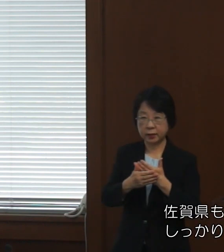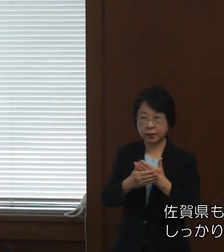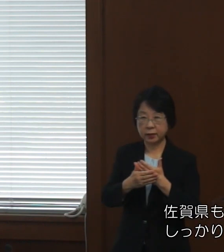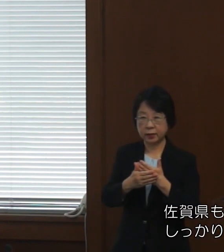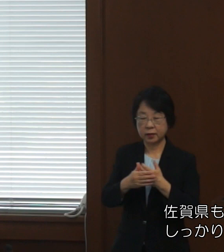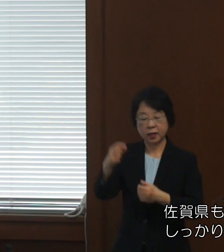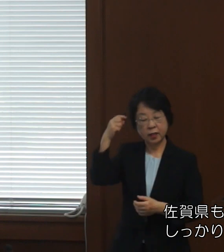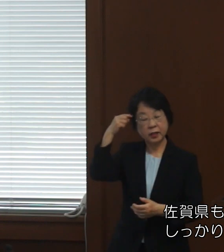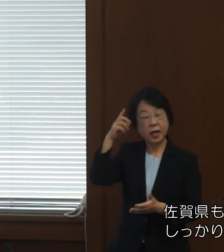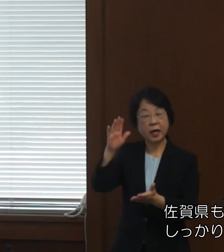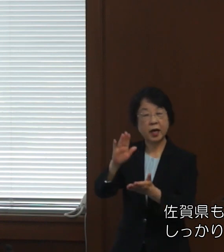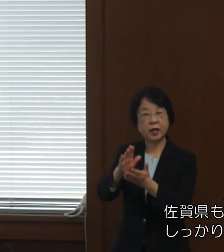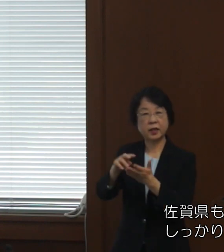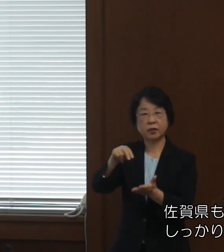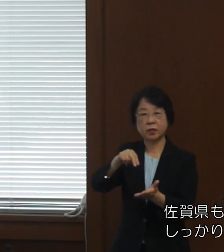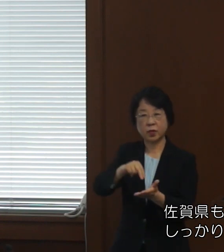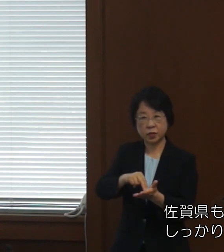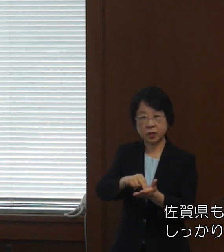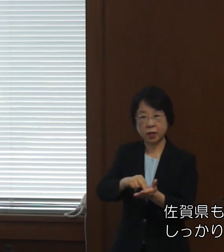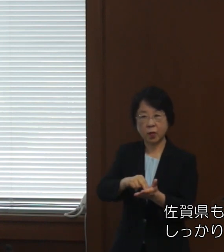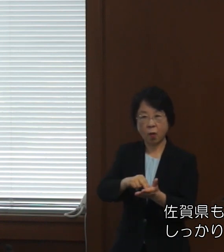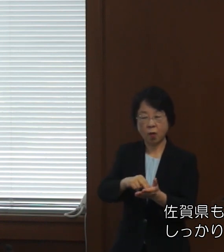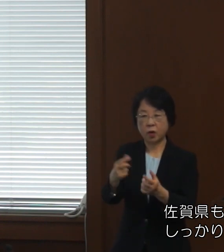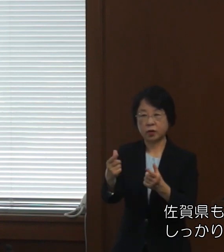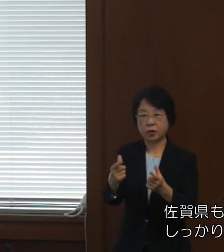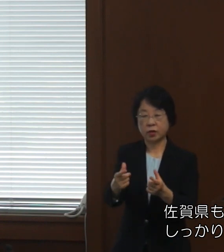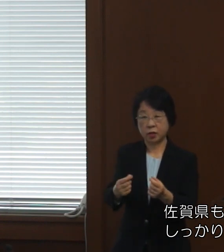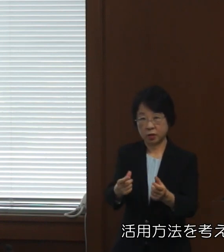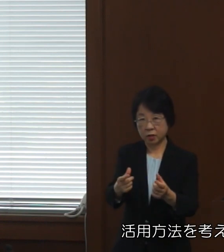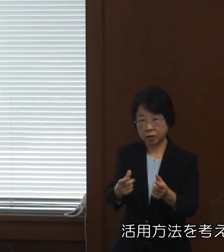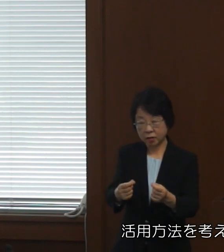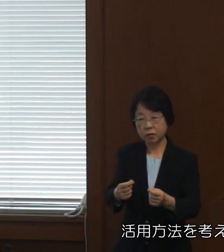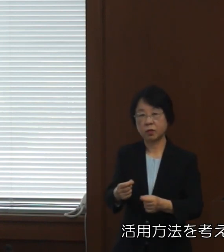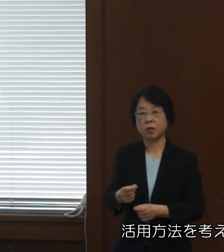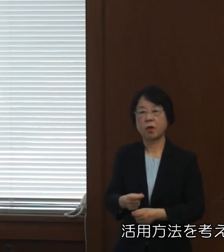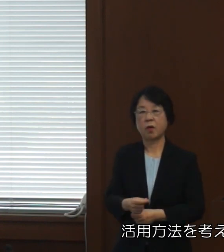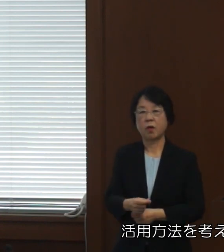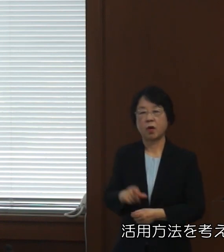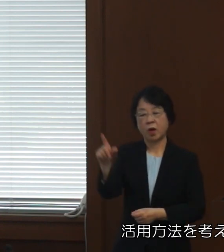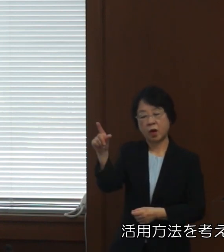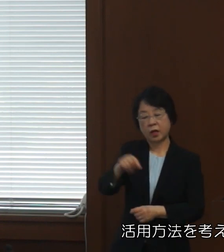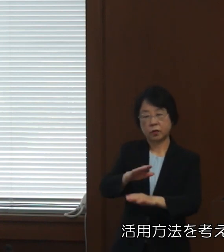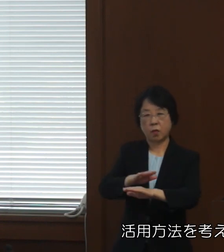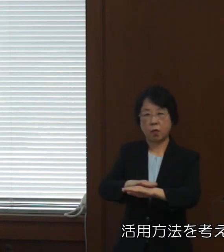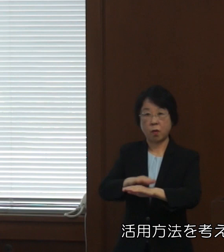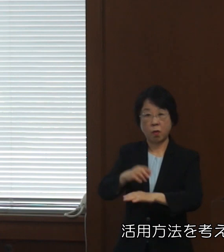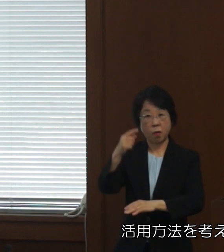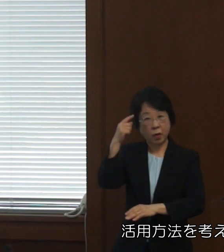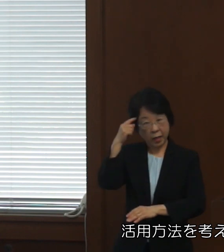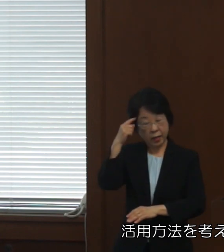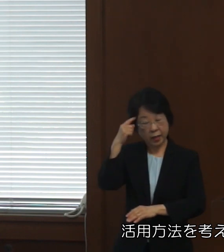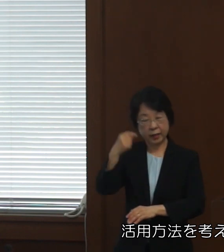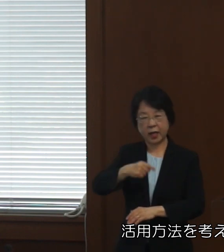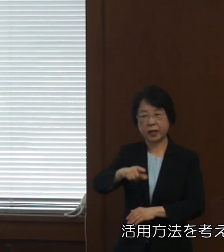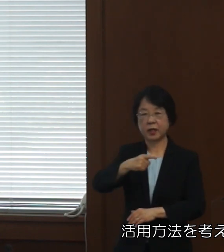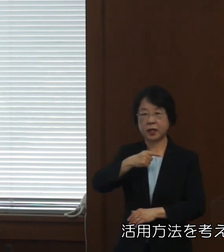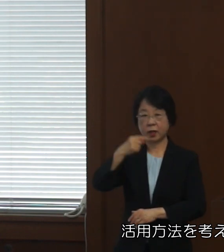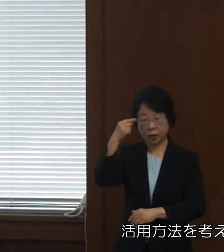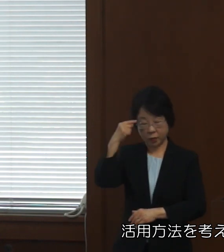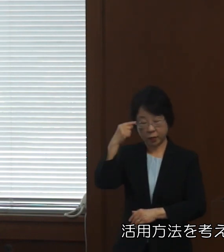で佐賀県もそういったことをしっかり意識しながら活用法を掲げていきたいと思います